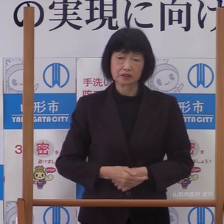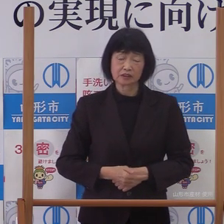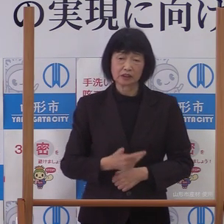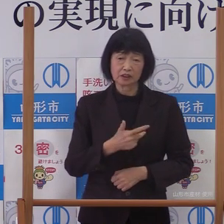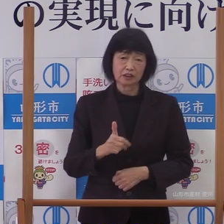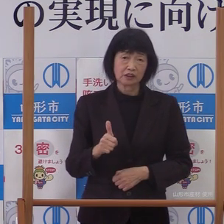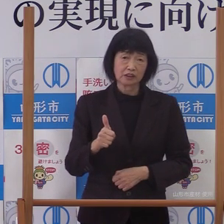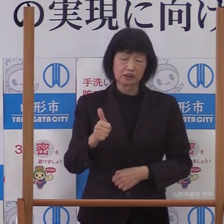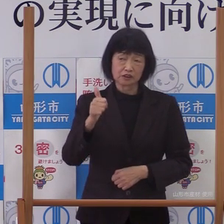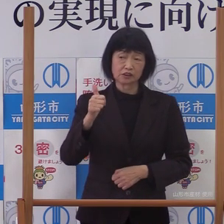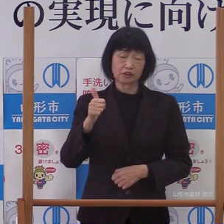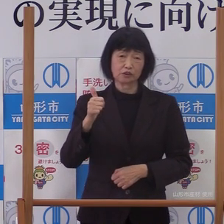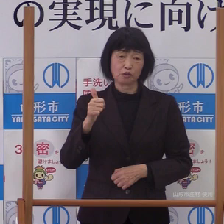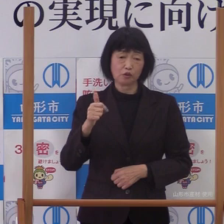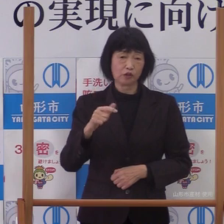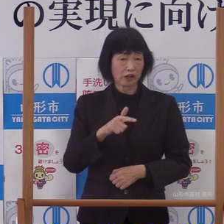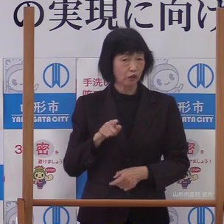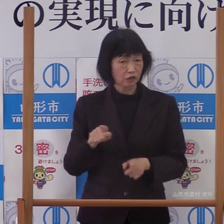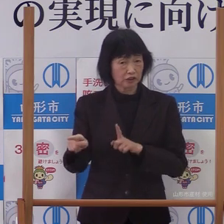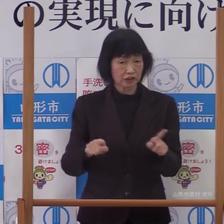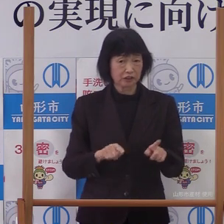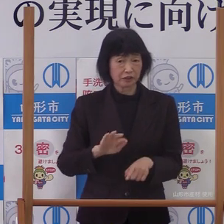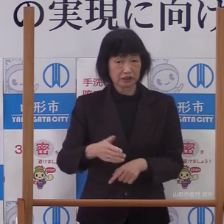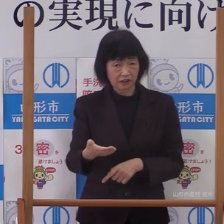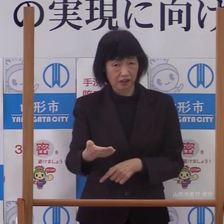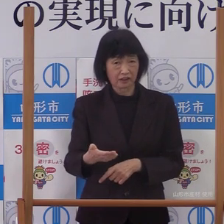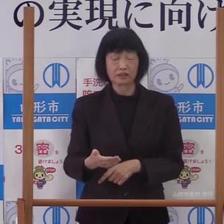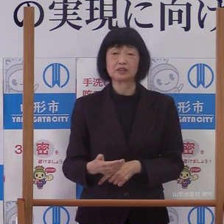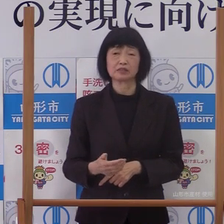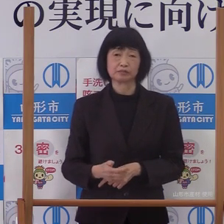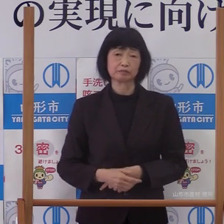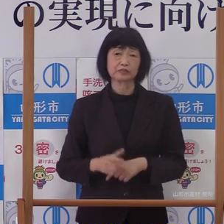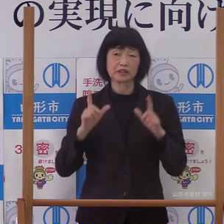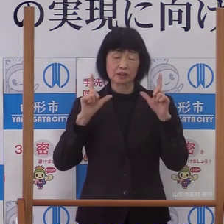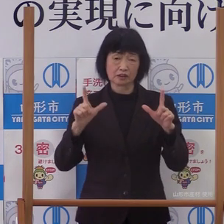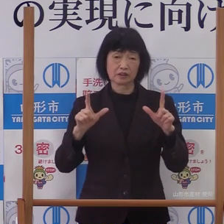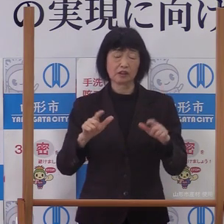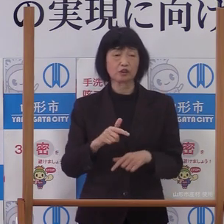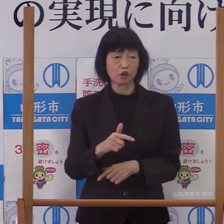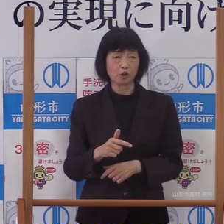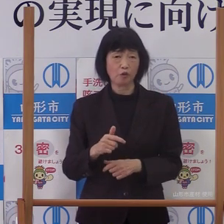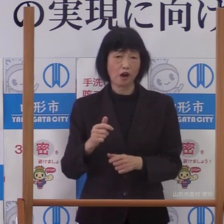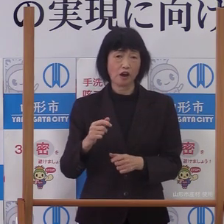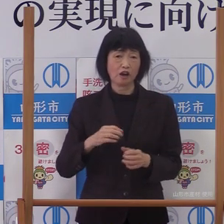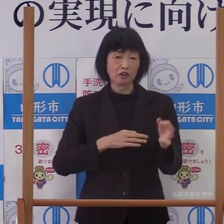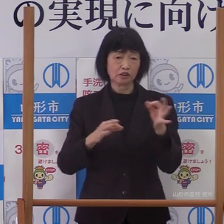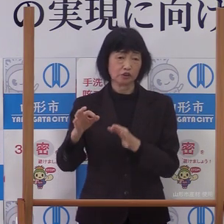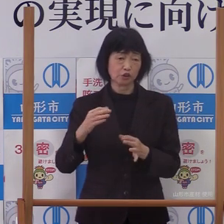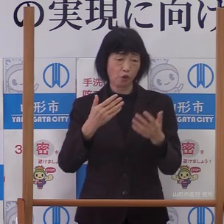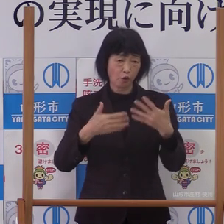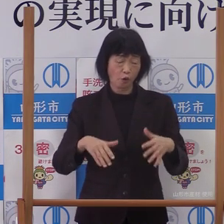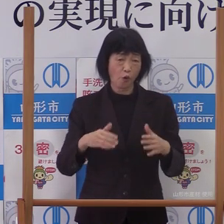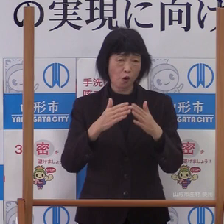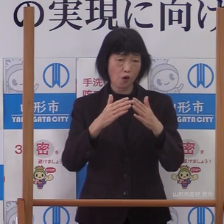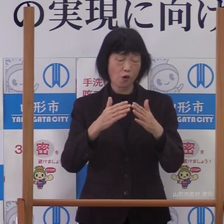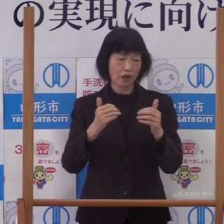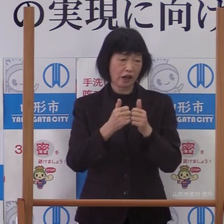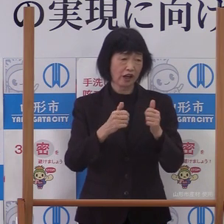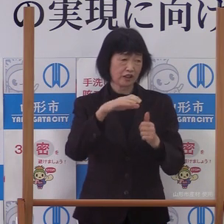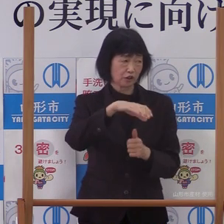ょうか。 はい、これ自体はですね、やはり商工会議所さんとも話し合って決めたことですが、私